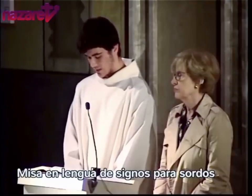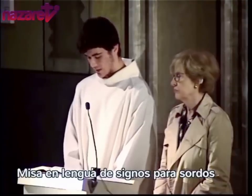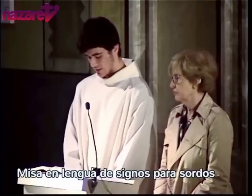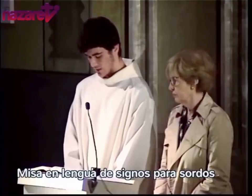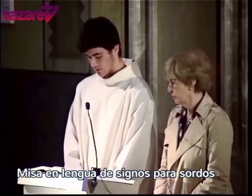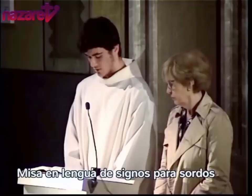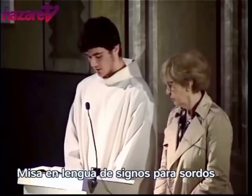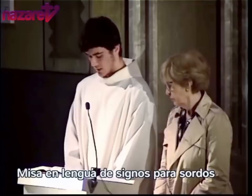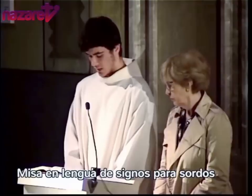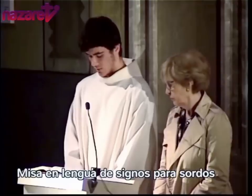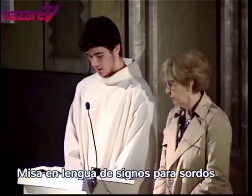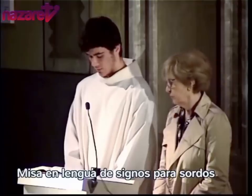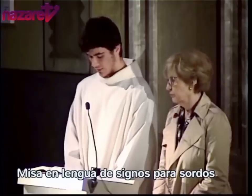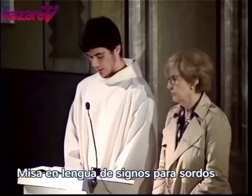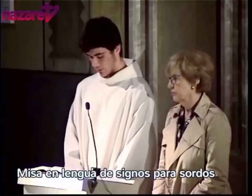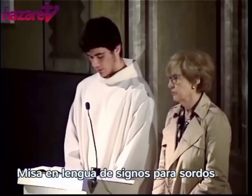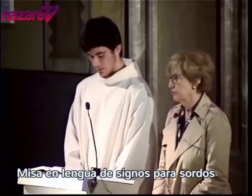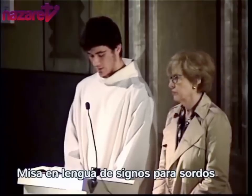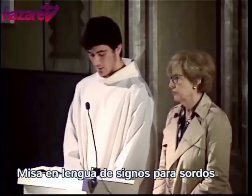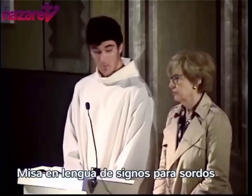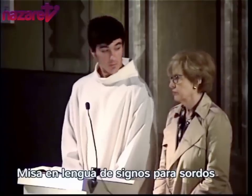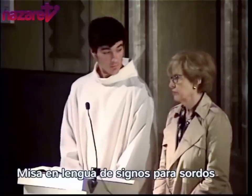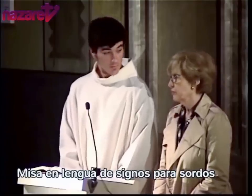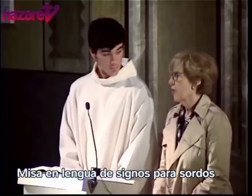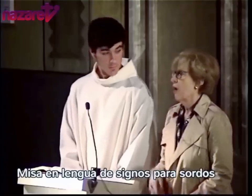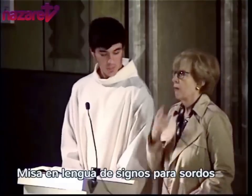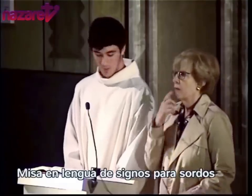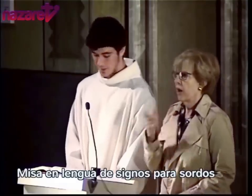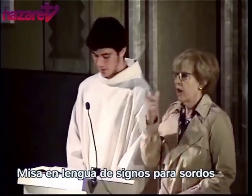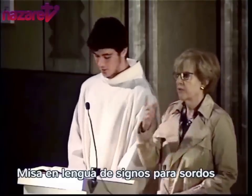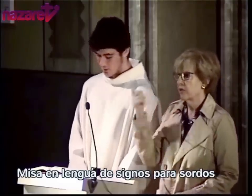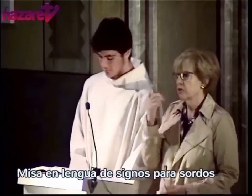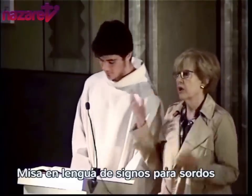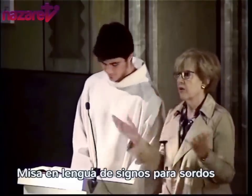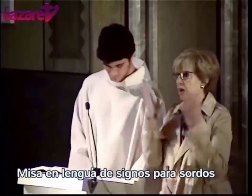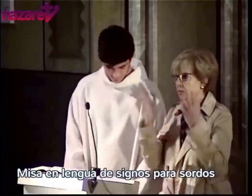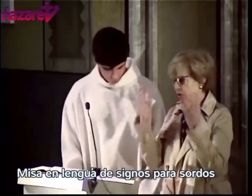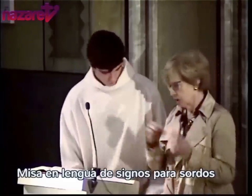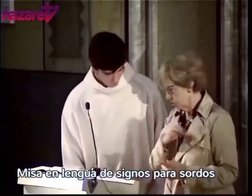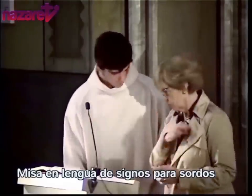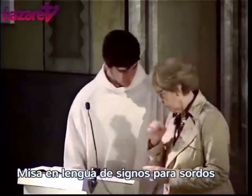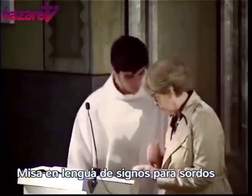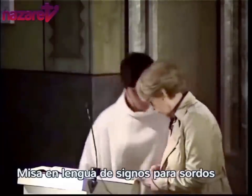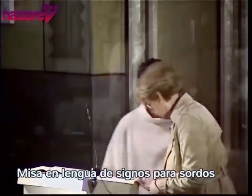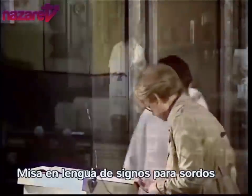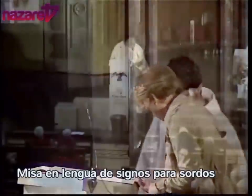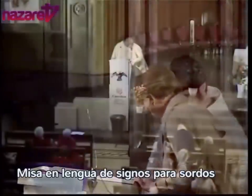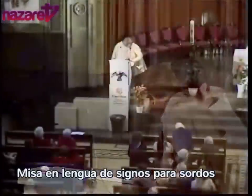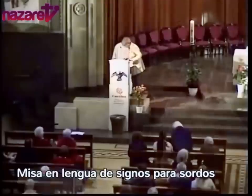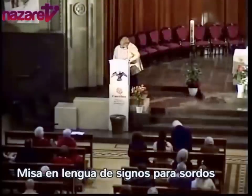las grandezas de Dios en nuestra propia lengua. Palabra de Dios. Te alabamos, Señor.